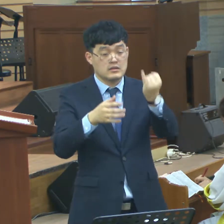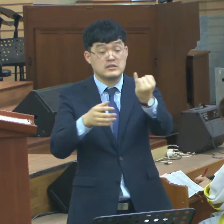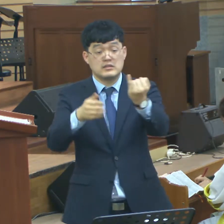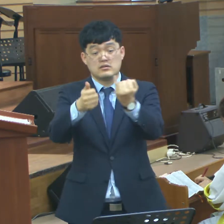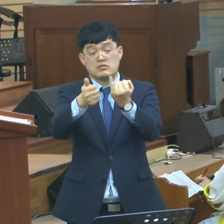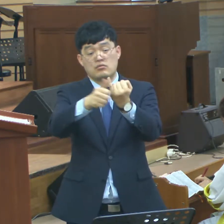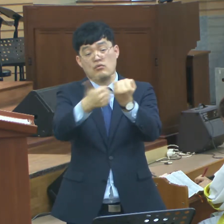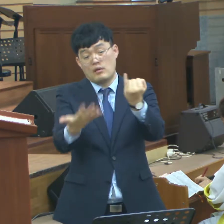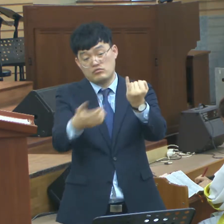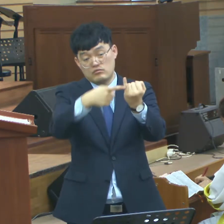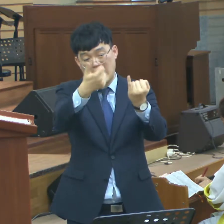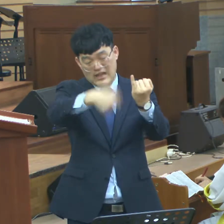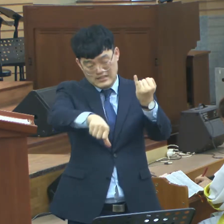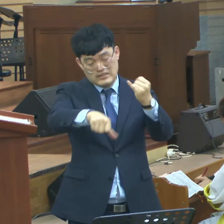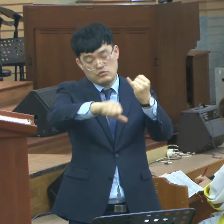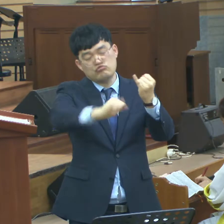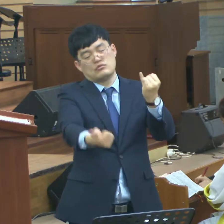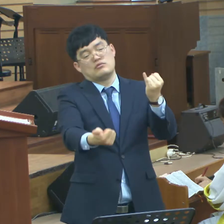거예요.